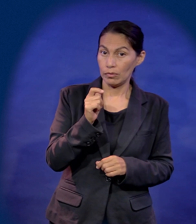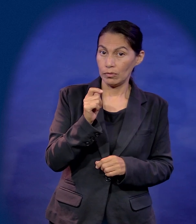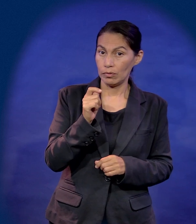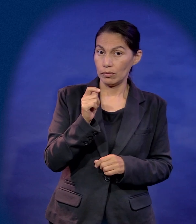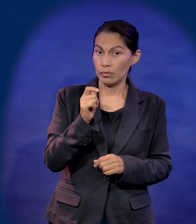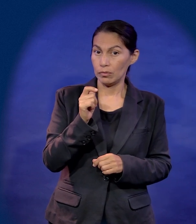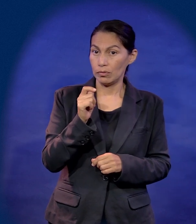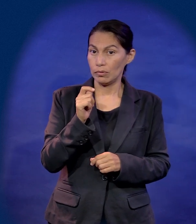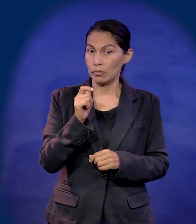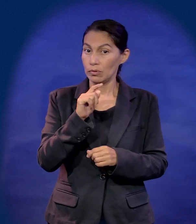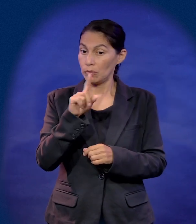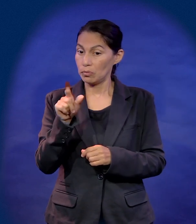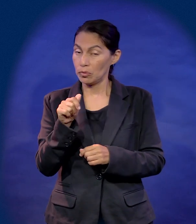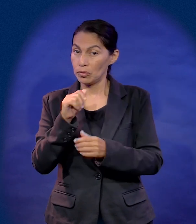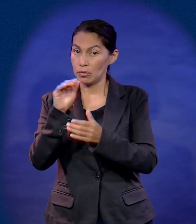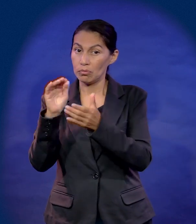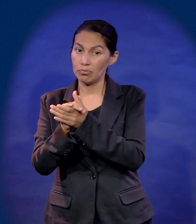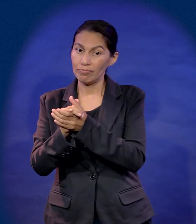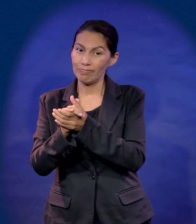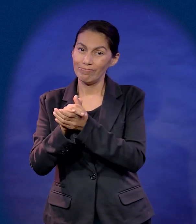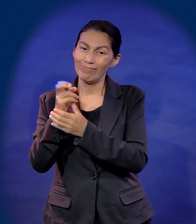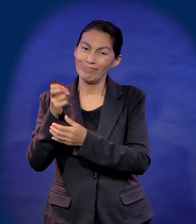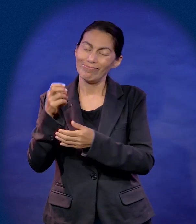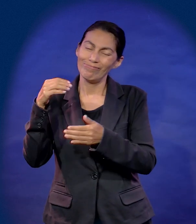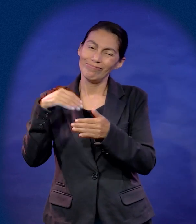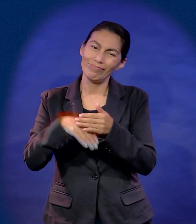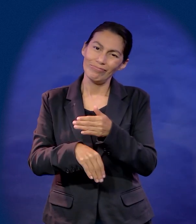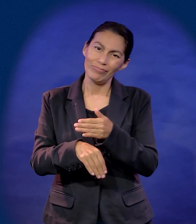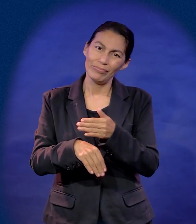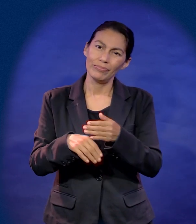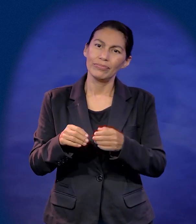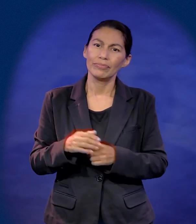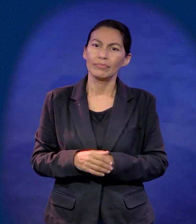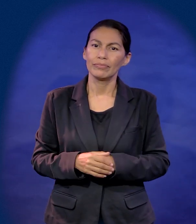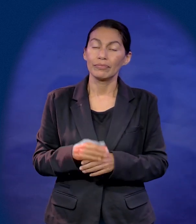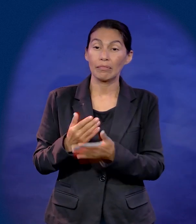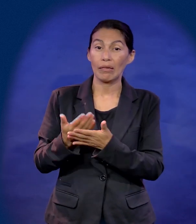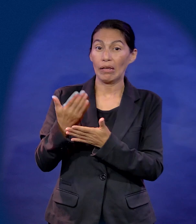Hay noviazgos que terminan en matrimonio que fueron un fracaso completo.